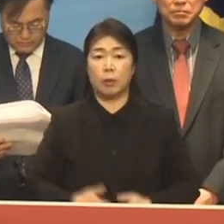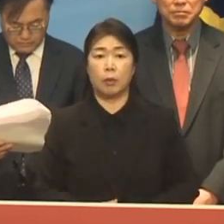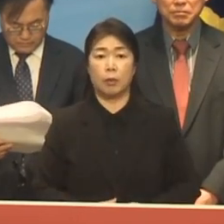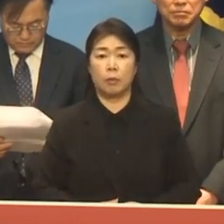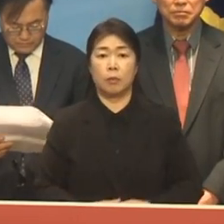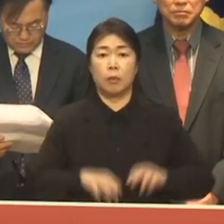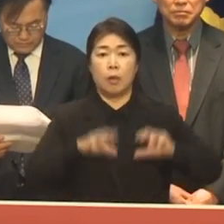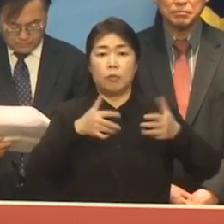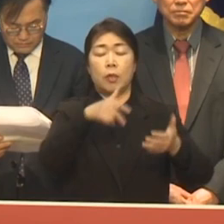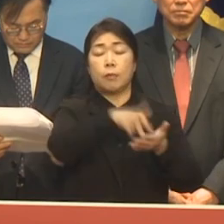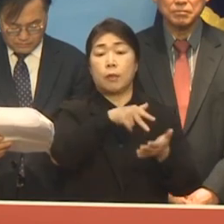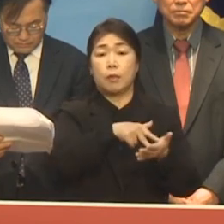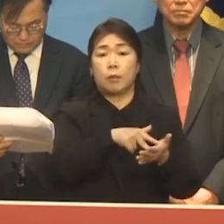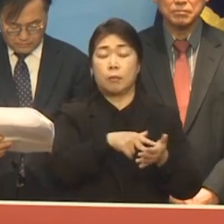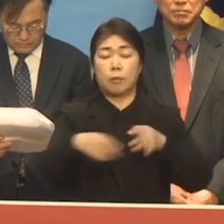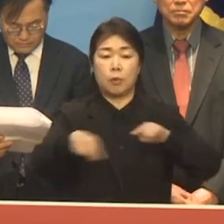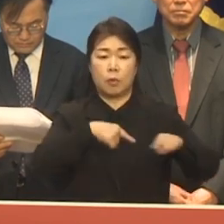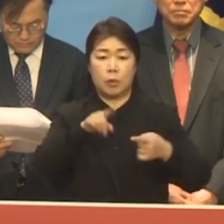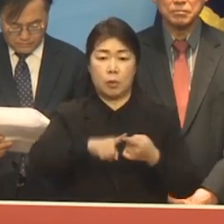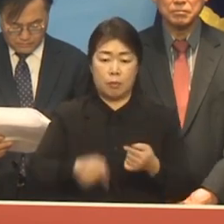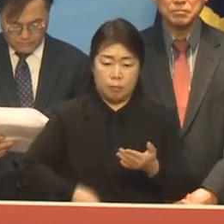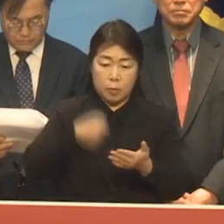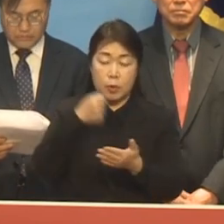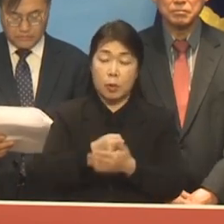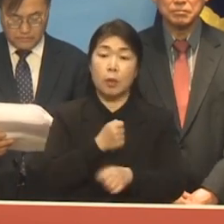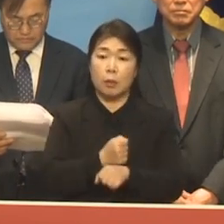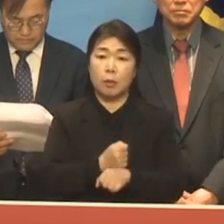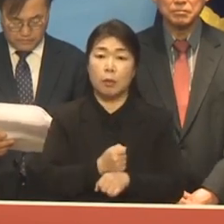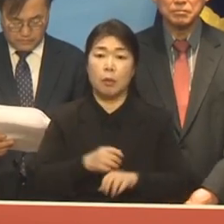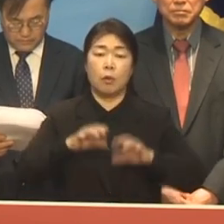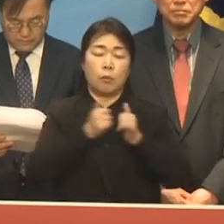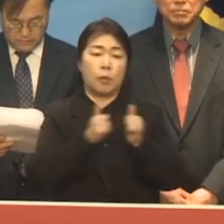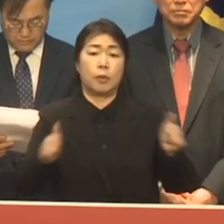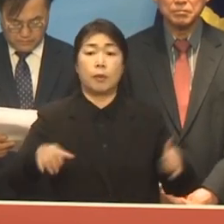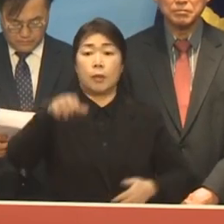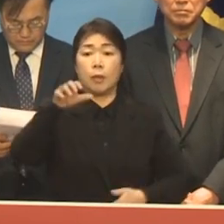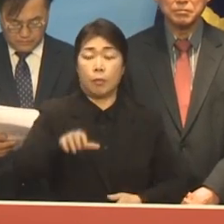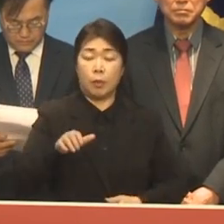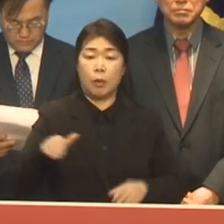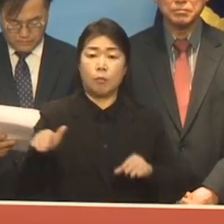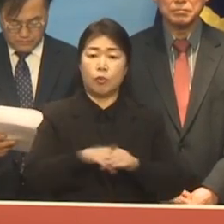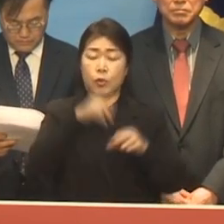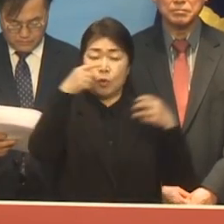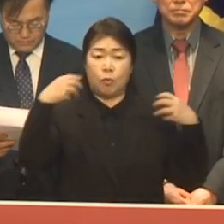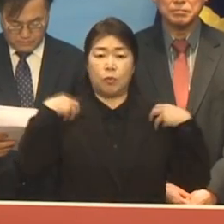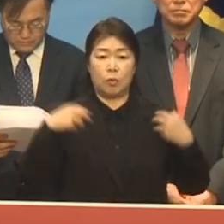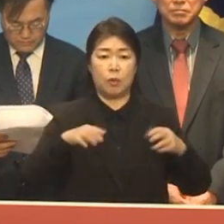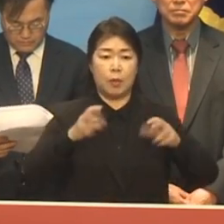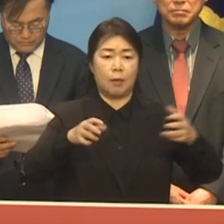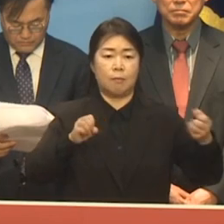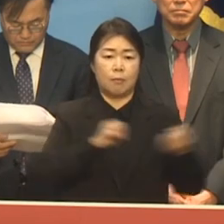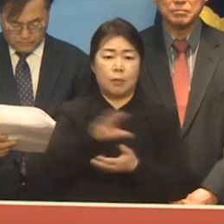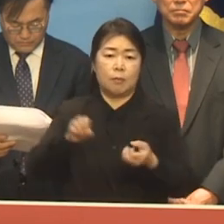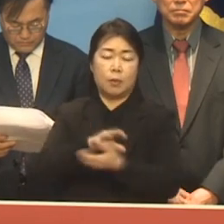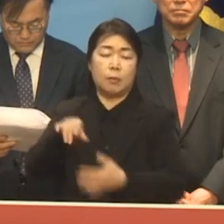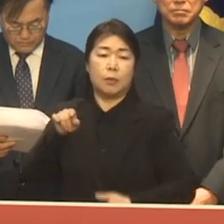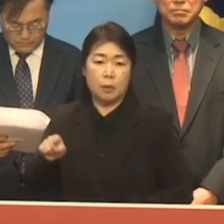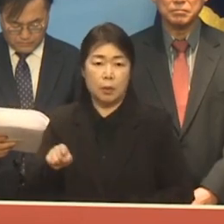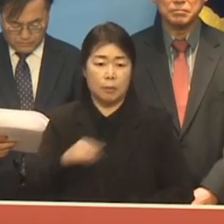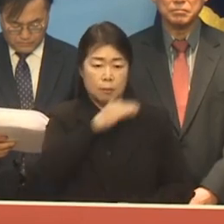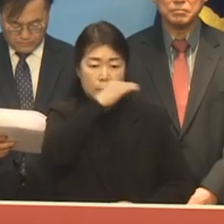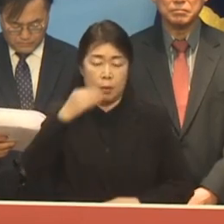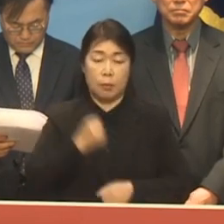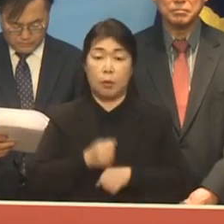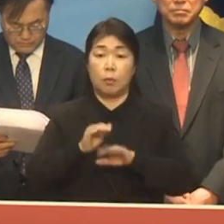정치적 결단을 감행하여 국민 앞에 문재인 정부의 농단의 무도함을 바로잡아야